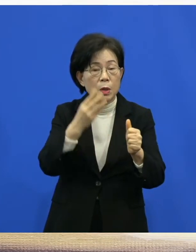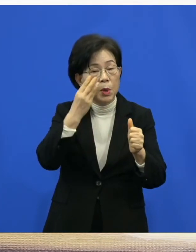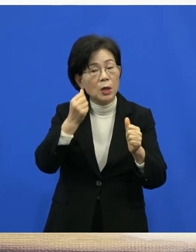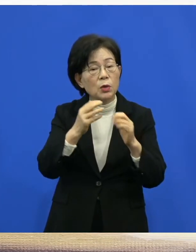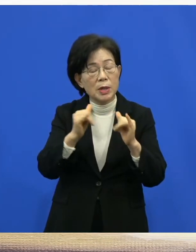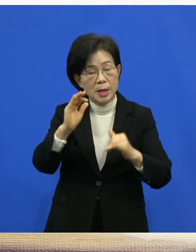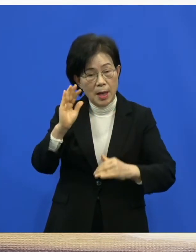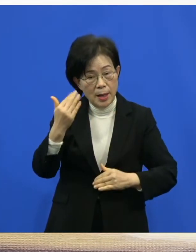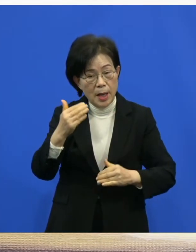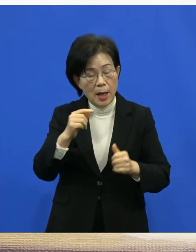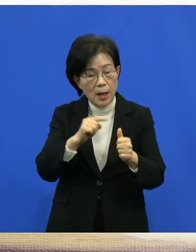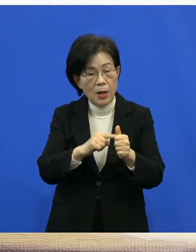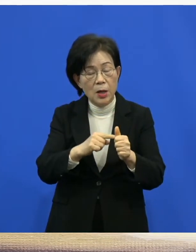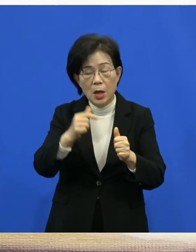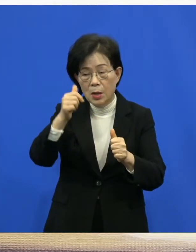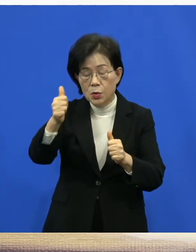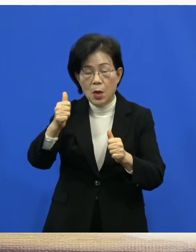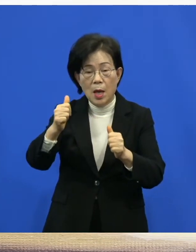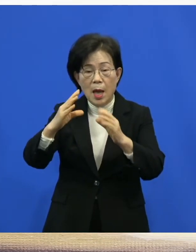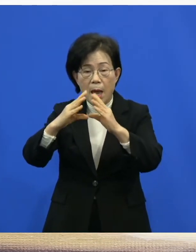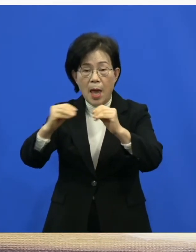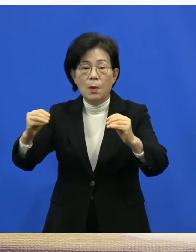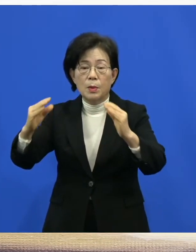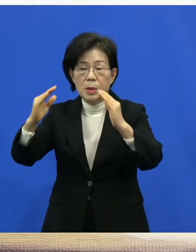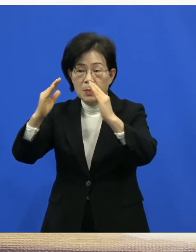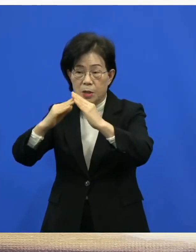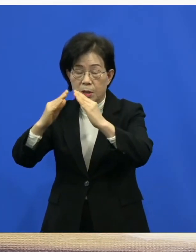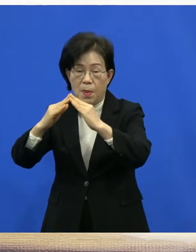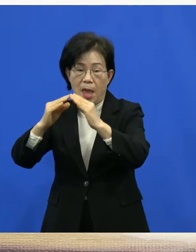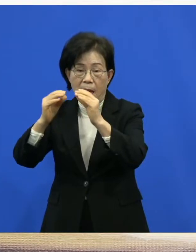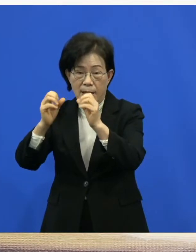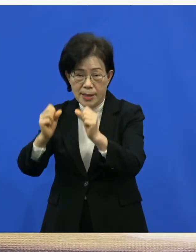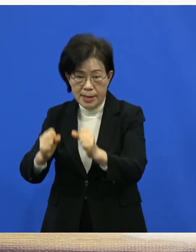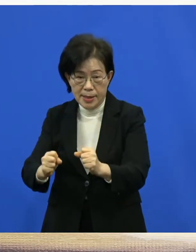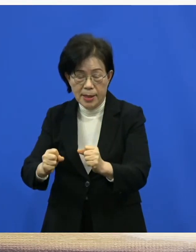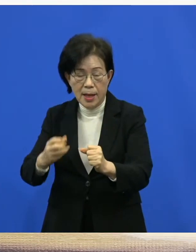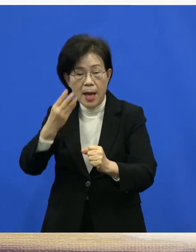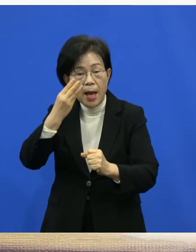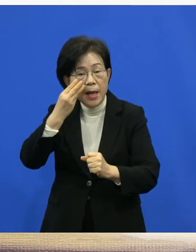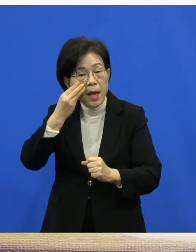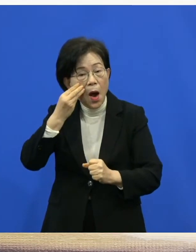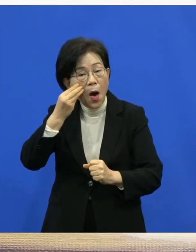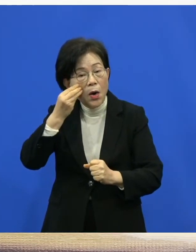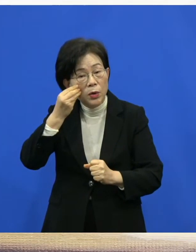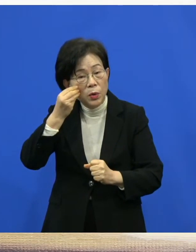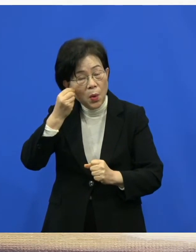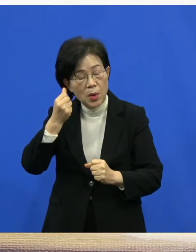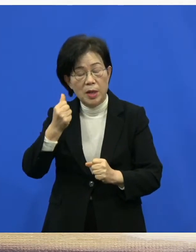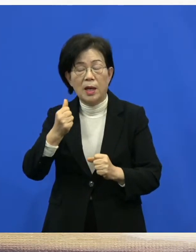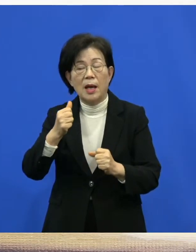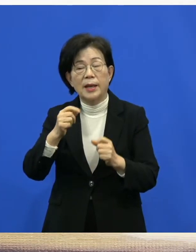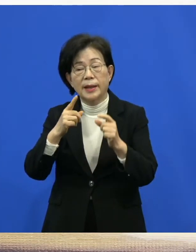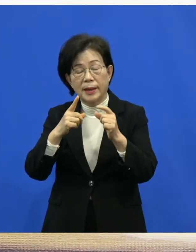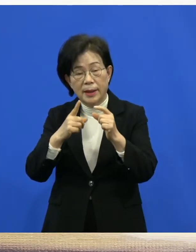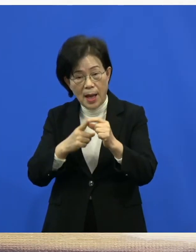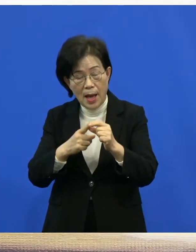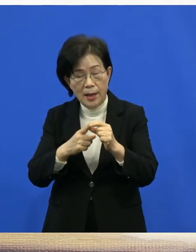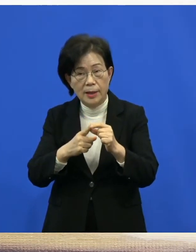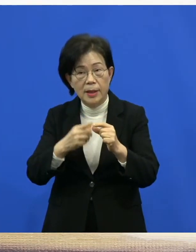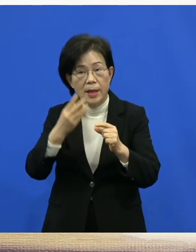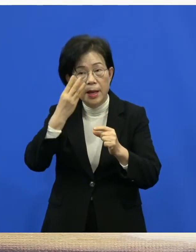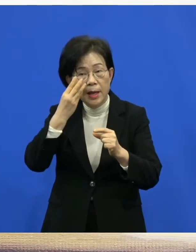되어 그의 주인 애굽 사람의 집에 있으니 라고 하는 이 단어, 형통이라는 단어. 그리고